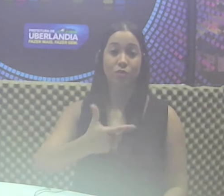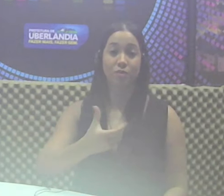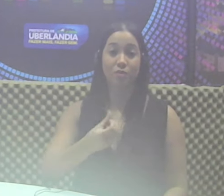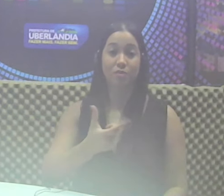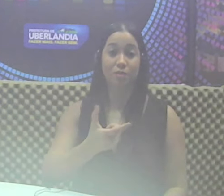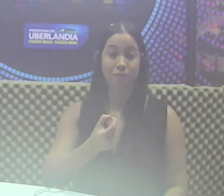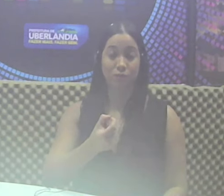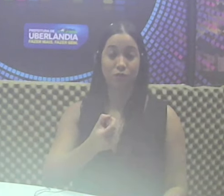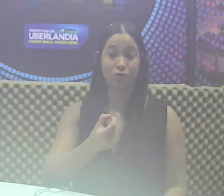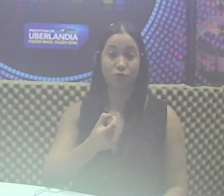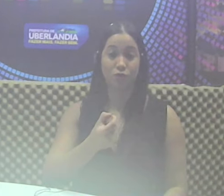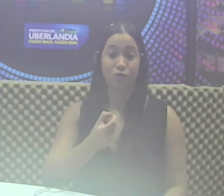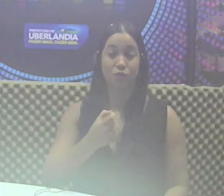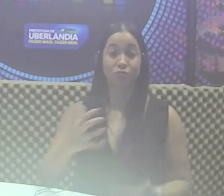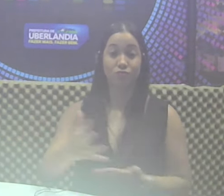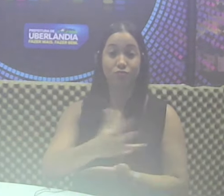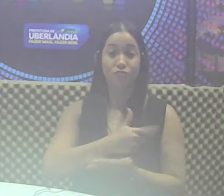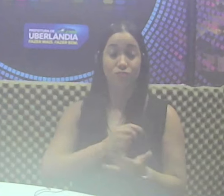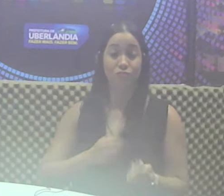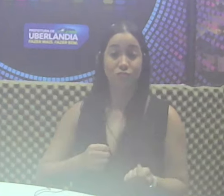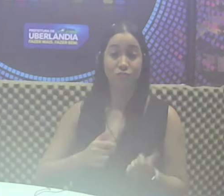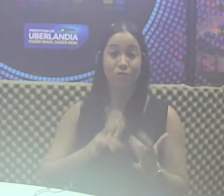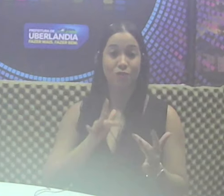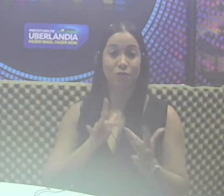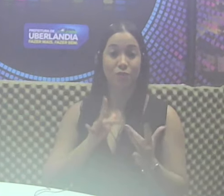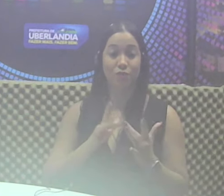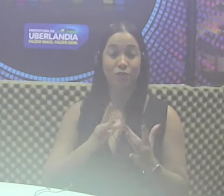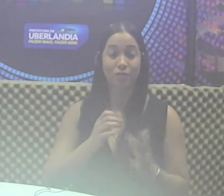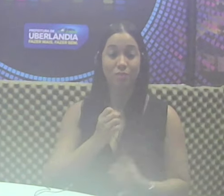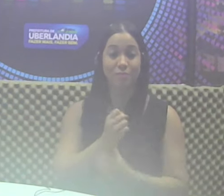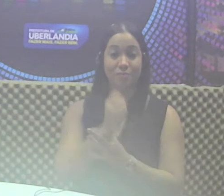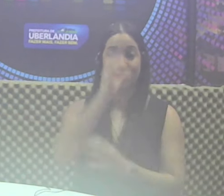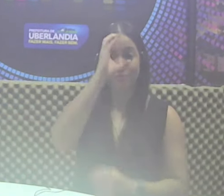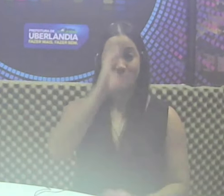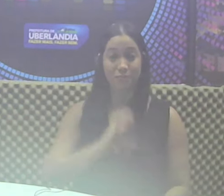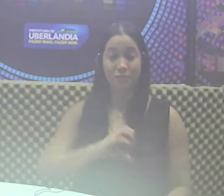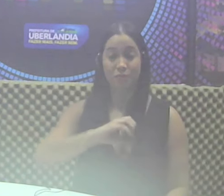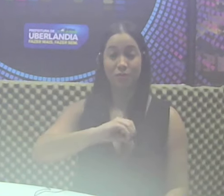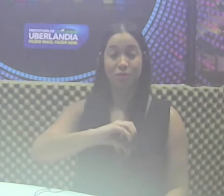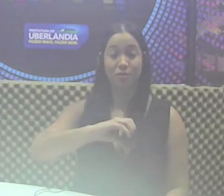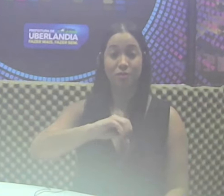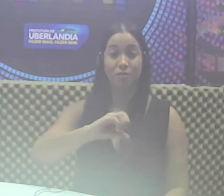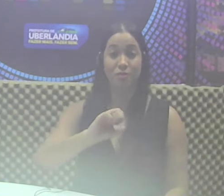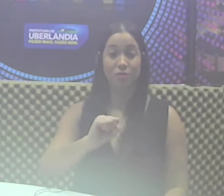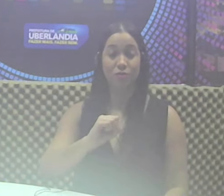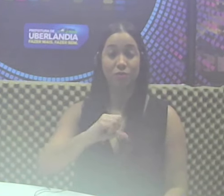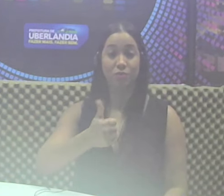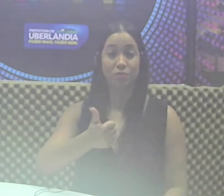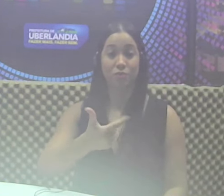3239-2620. E para recolher doações, entre em contato com a Defesa Civil.